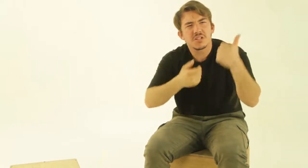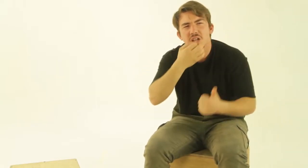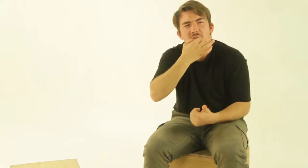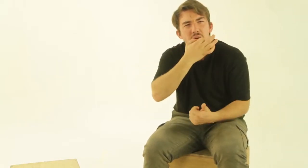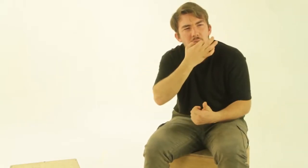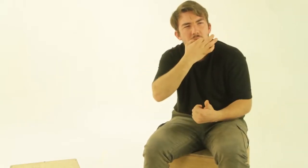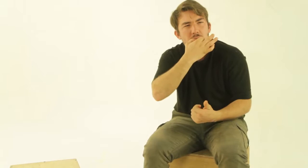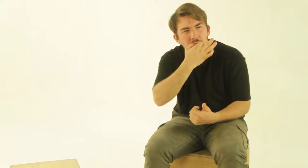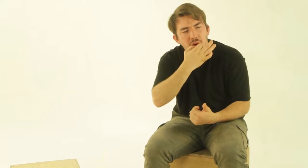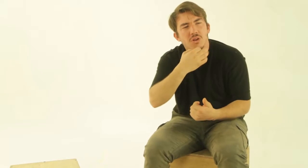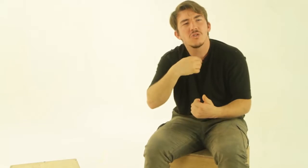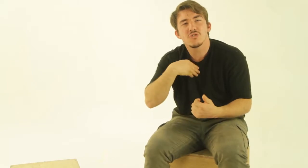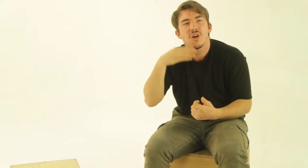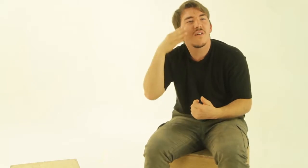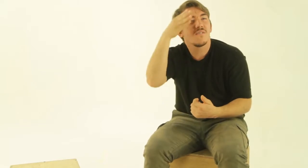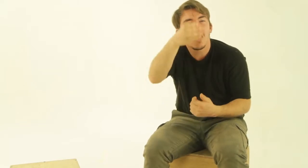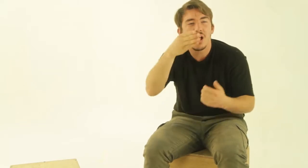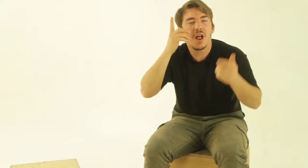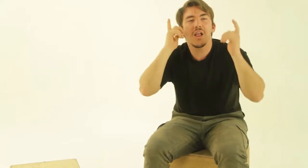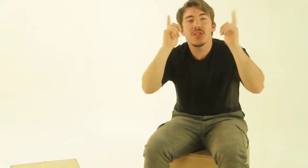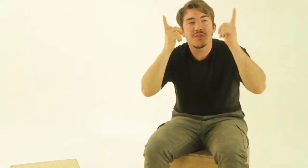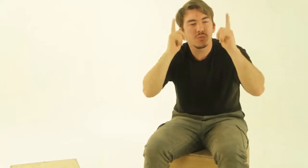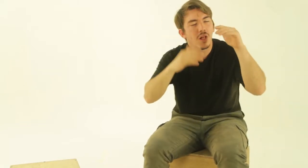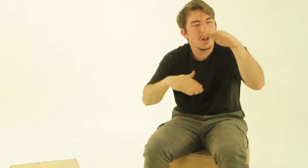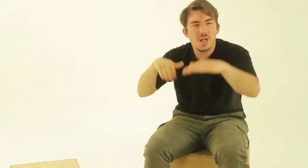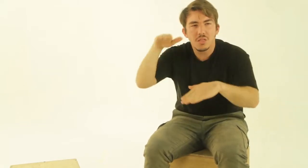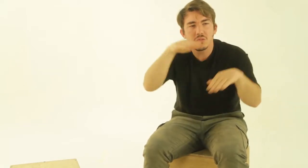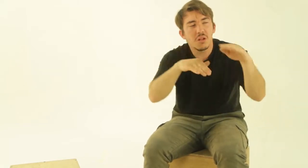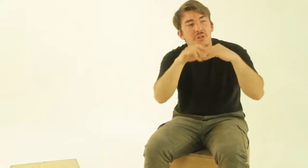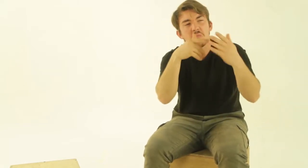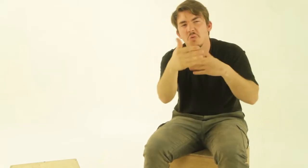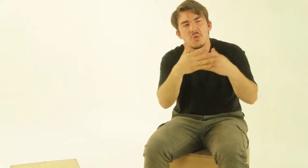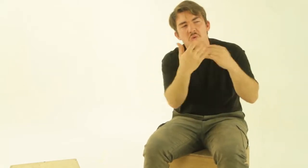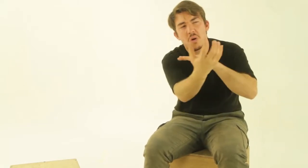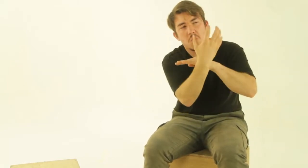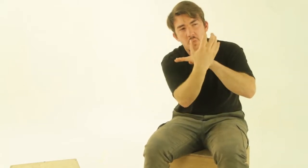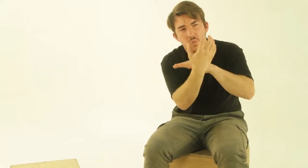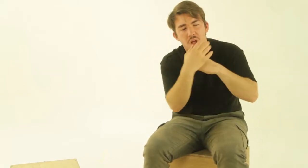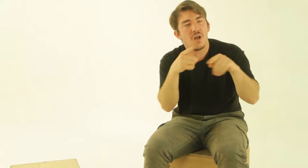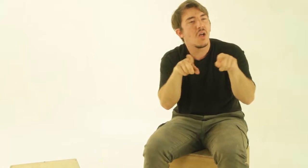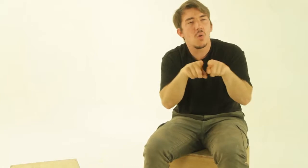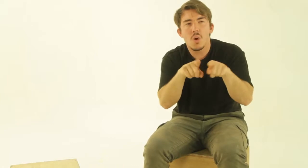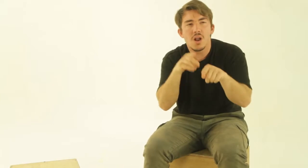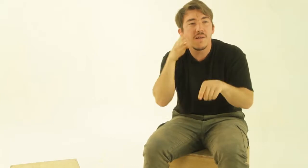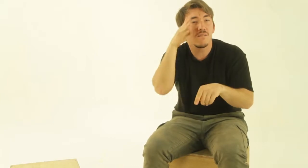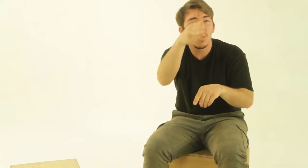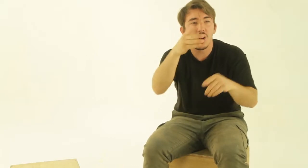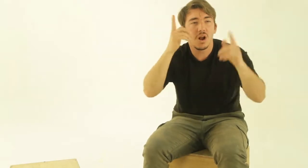existen competencias ni silbatos, donde vas solamente a participar, a divertirte, a nadar, sin importar las burlas,